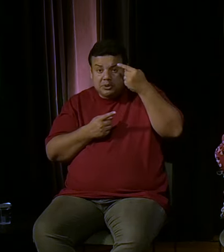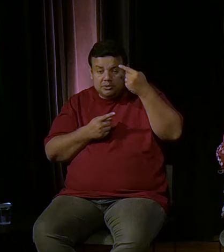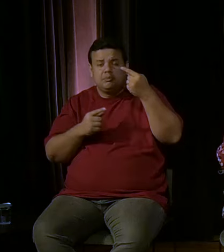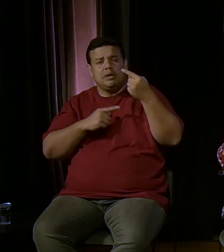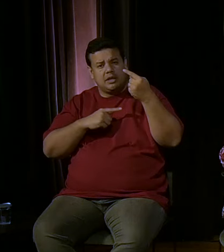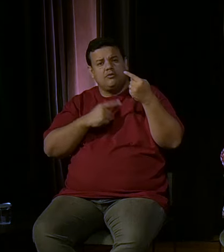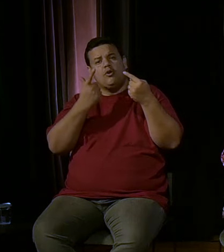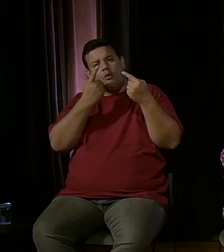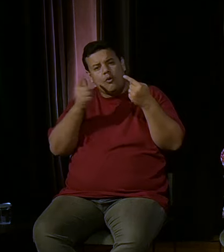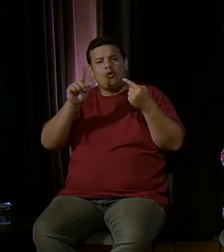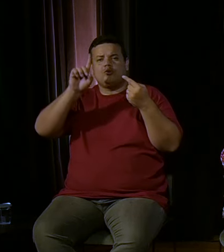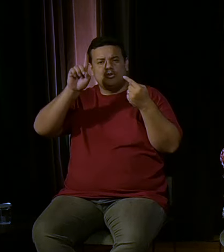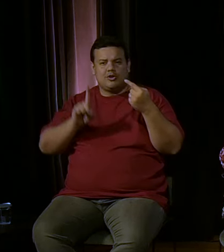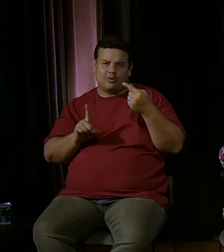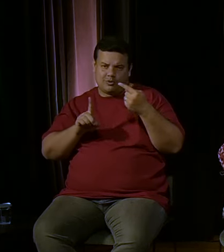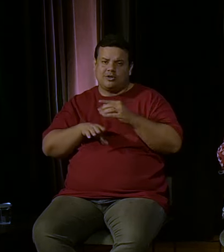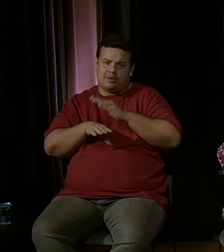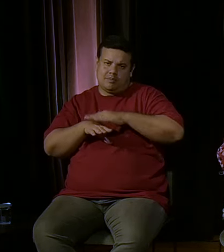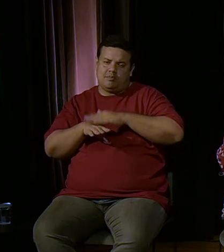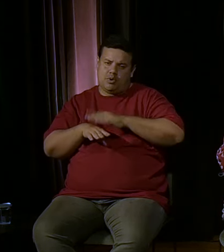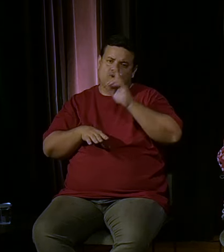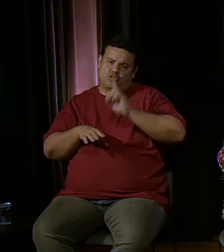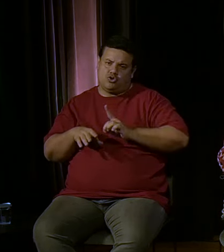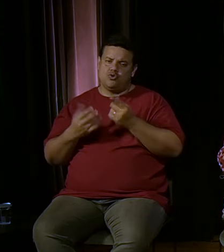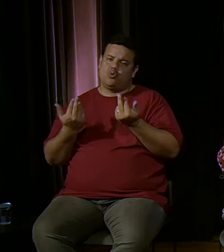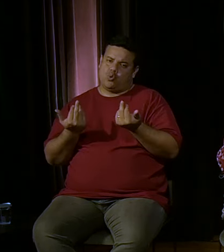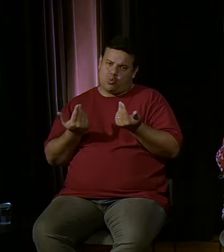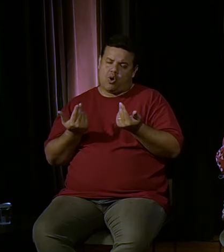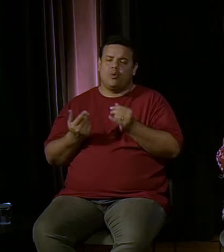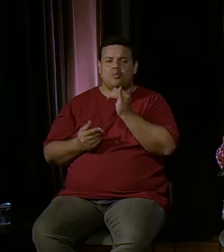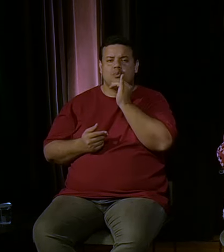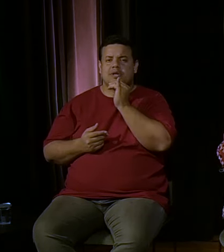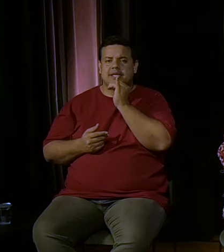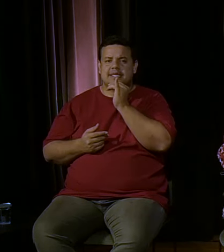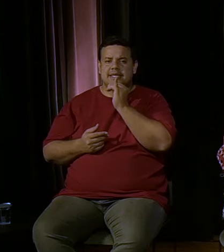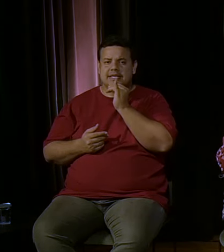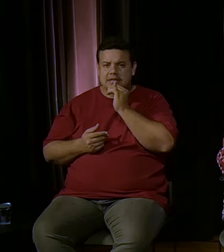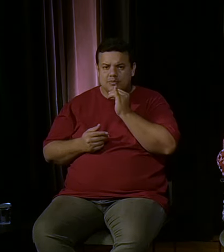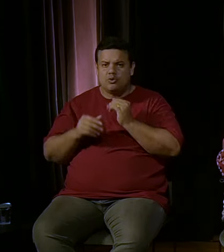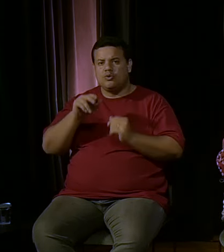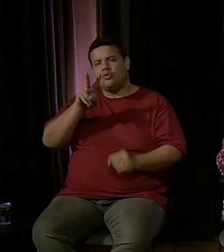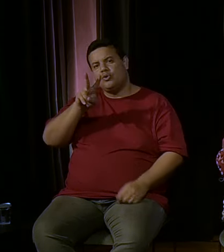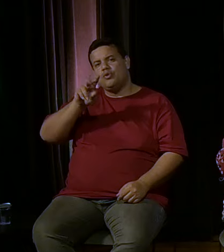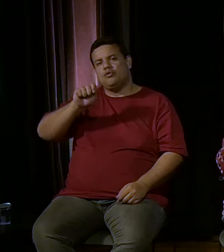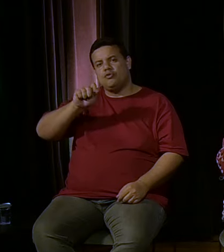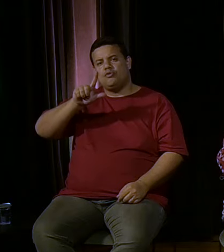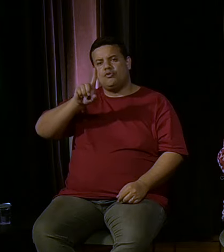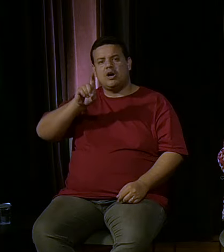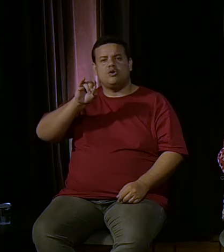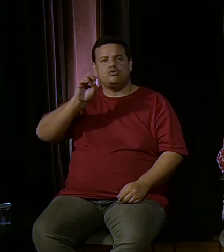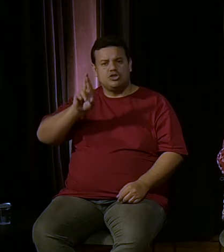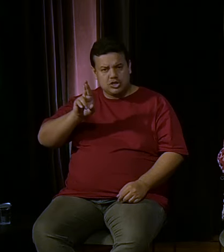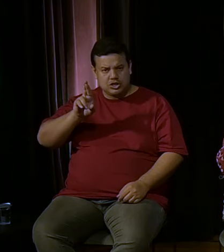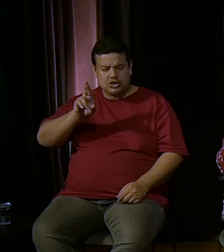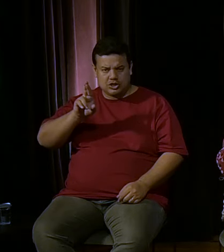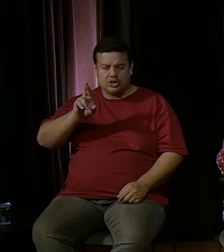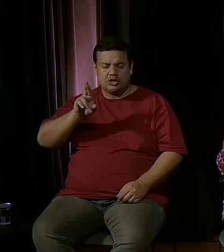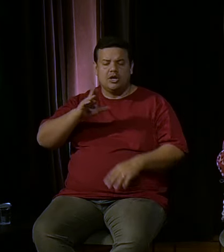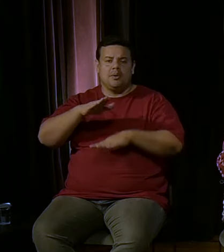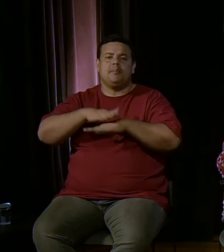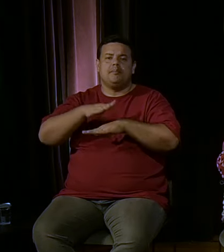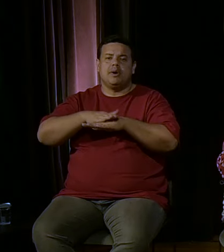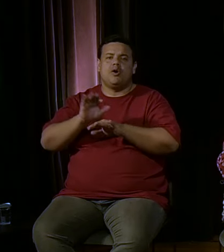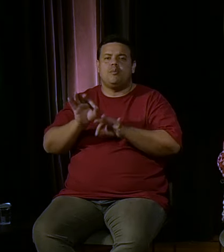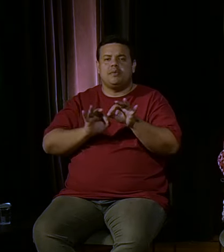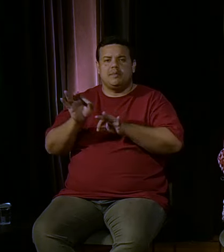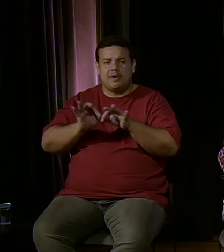que dirigiram filmes como, como ele, como, por exemplo, o Valdir Onofre, que fez As Aventuras Amorosas